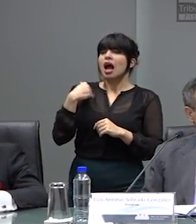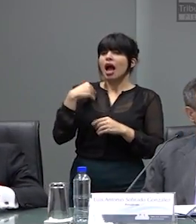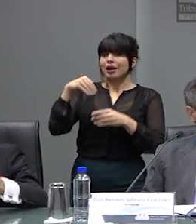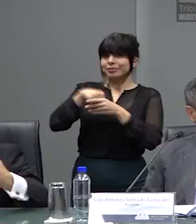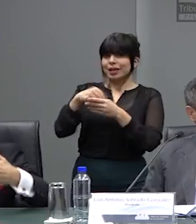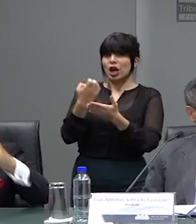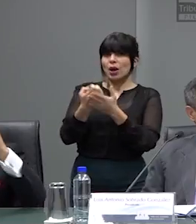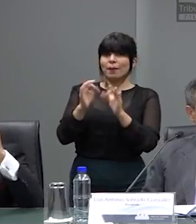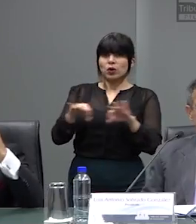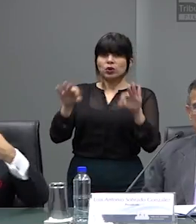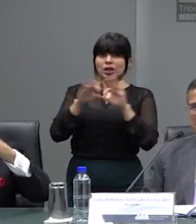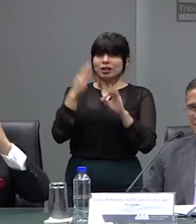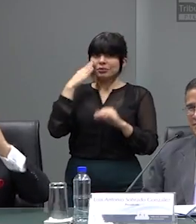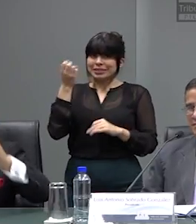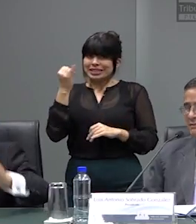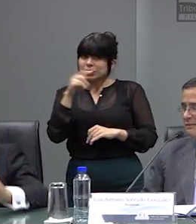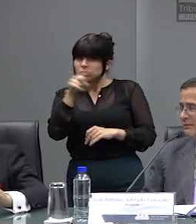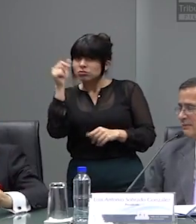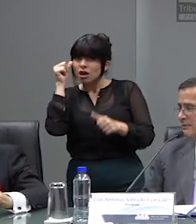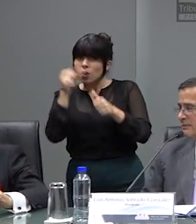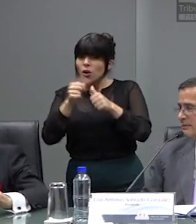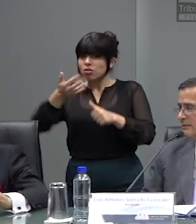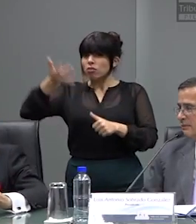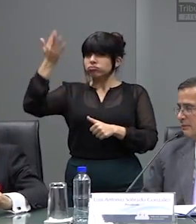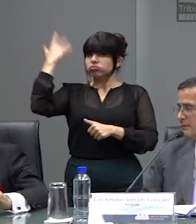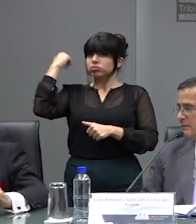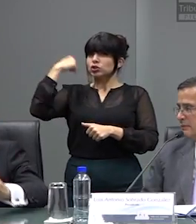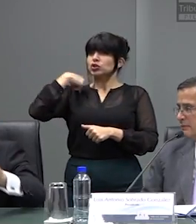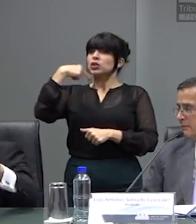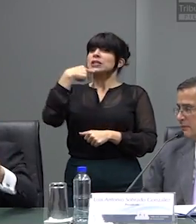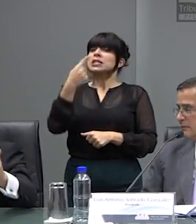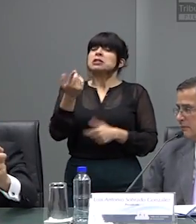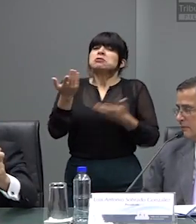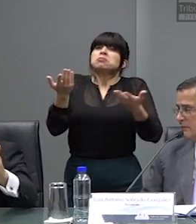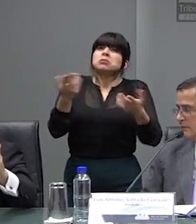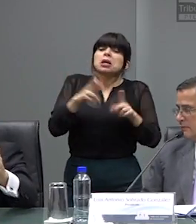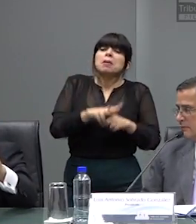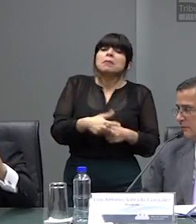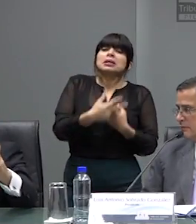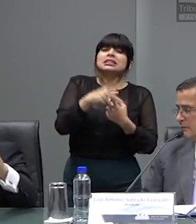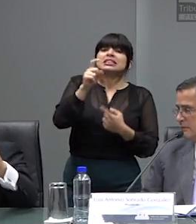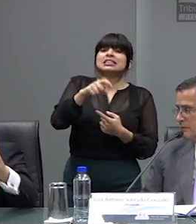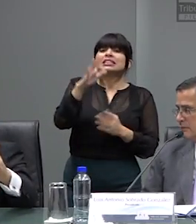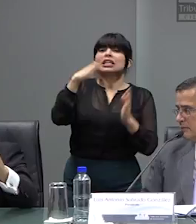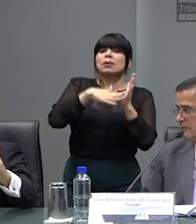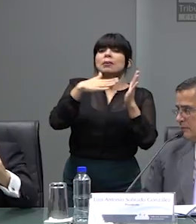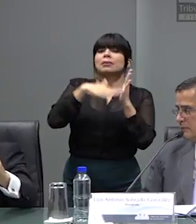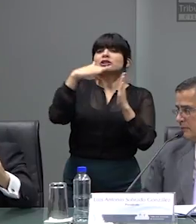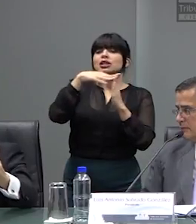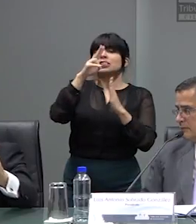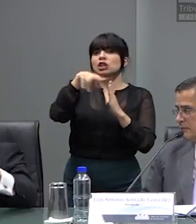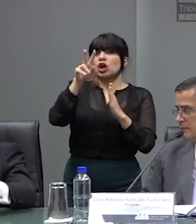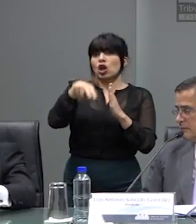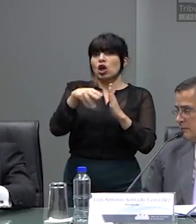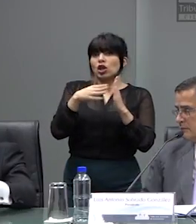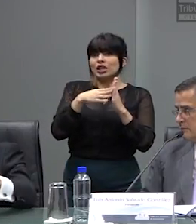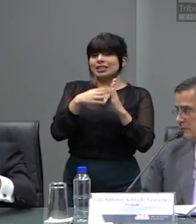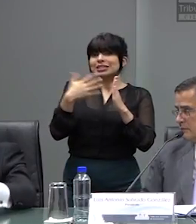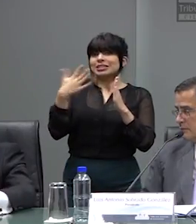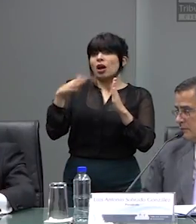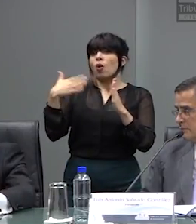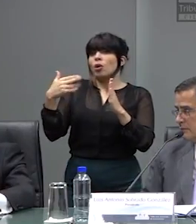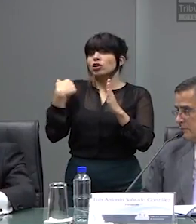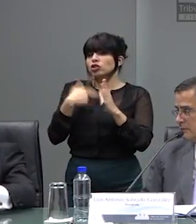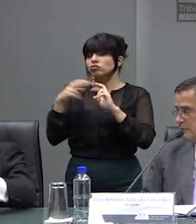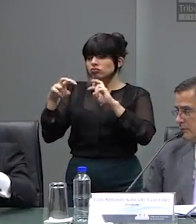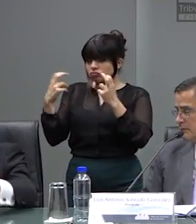económico importante. No sé si se recuerdan hace algún tiempo atrás que yo dije, bueno, inicialmente vamos a ocupar 5.000 millones de colones. Ya cuando nos